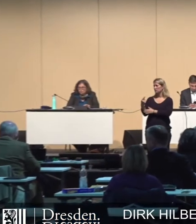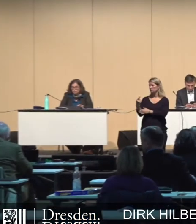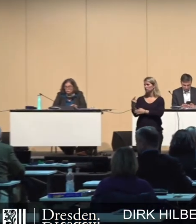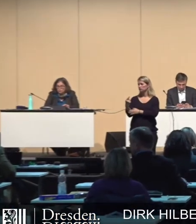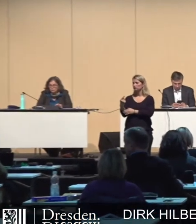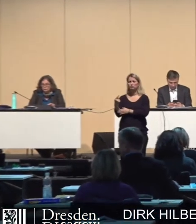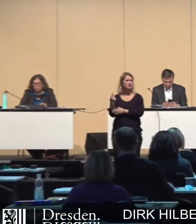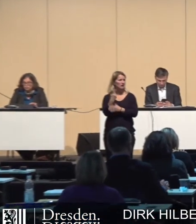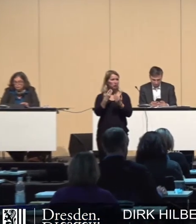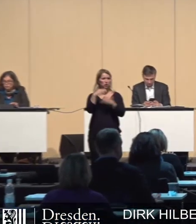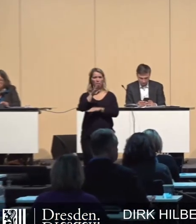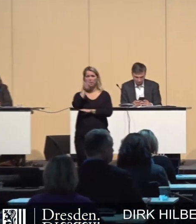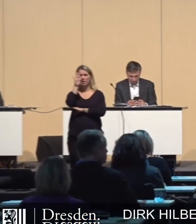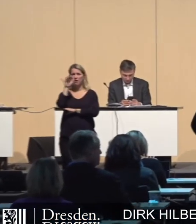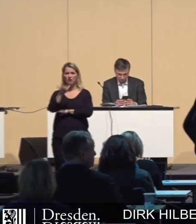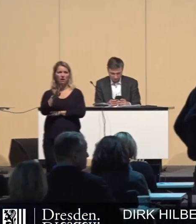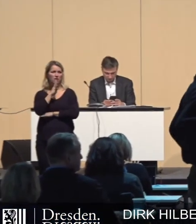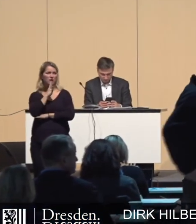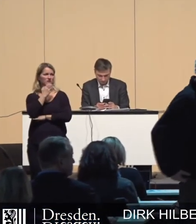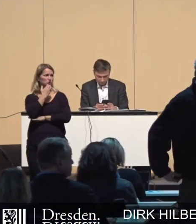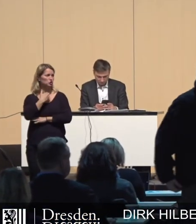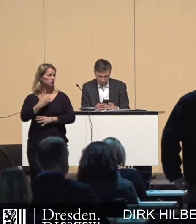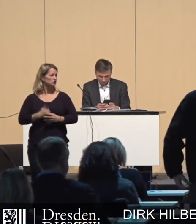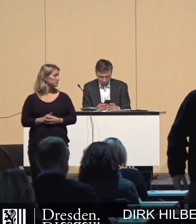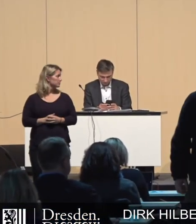jetzt weitere Wortmeldungen?